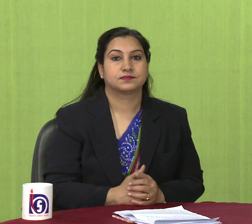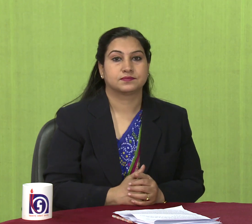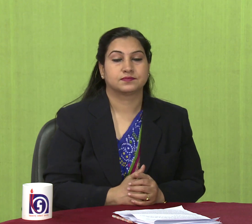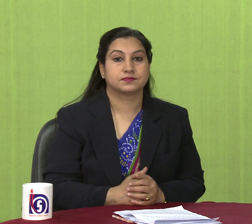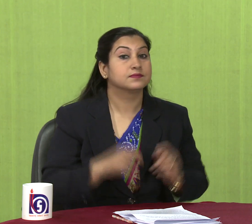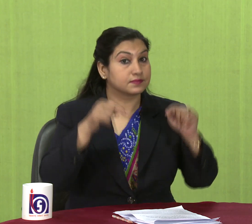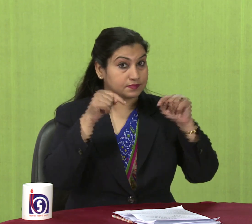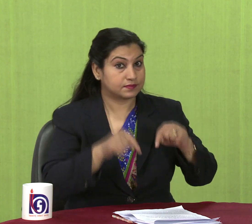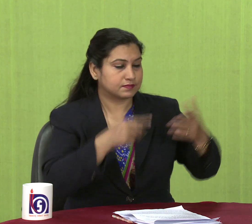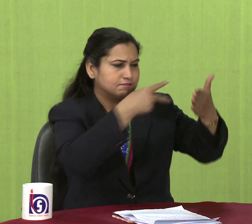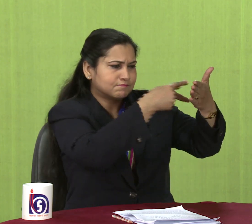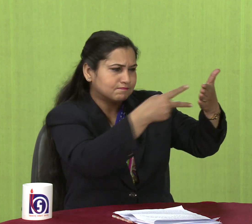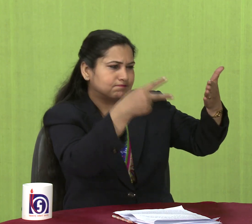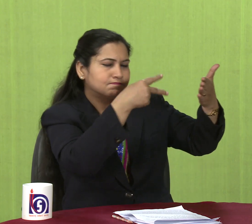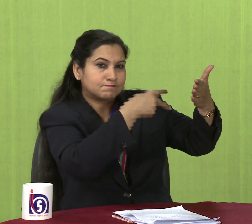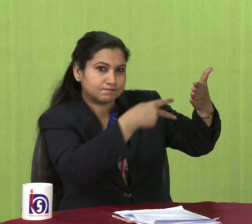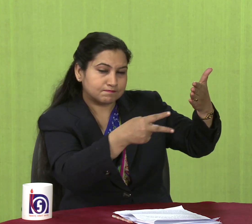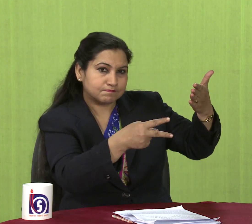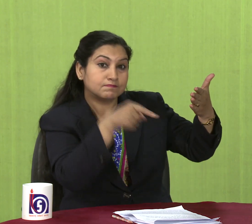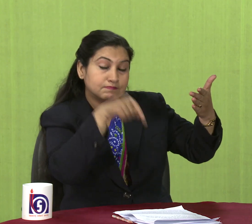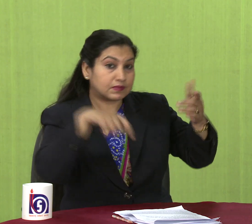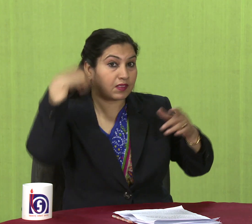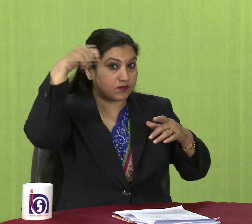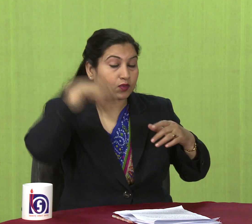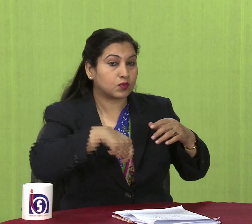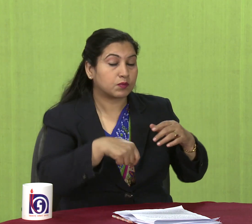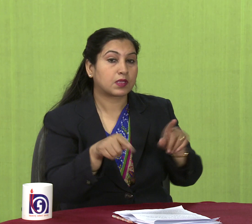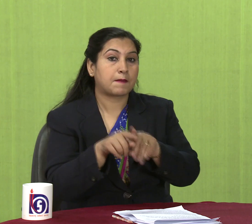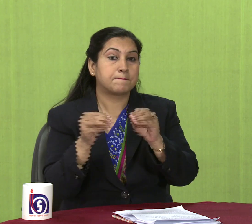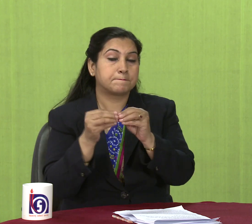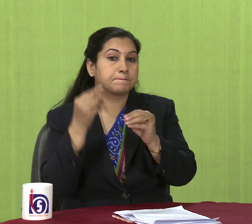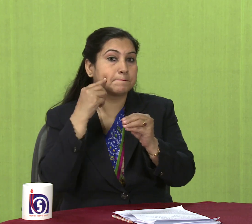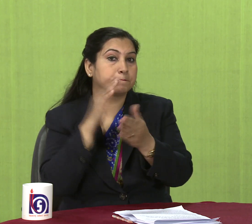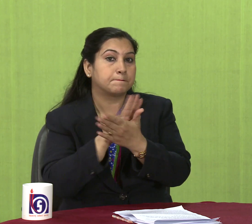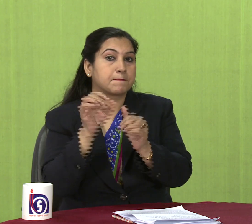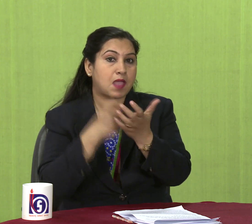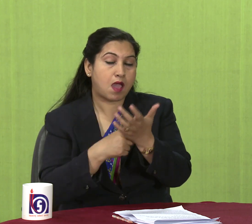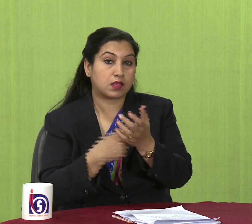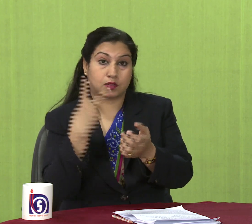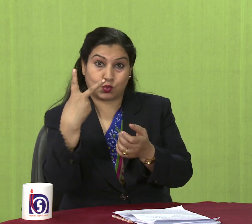ये थे इस पाठ में शामिल बिहारी के 2 अन्य दोहे।